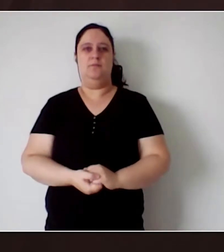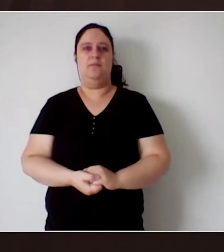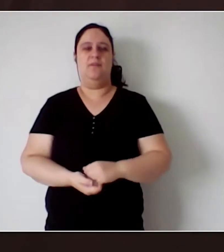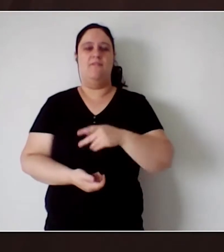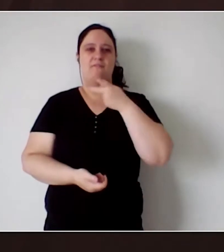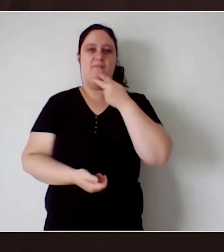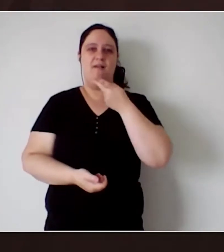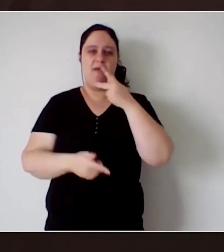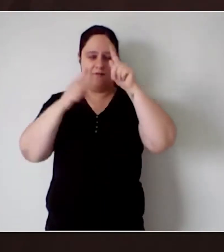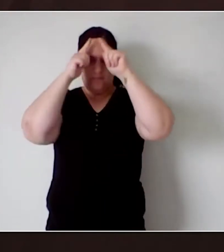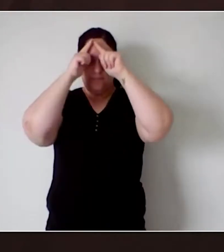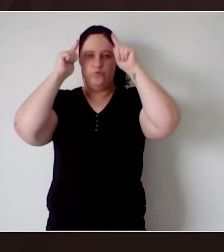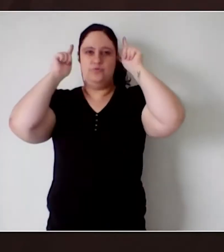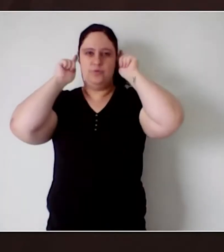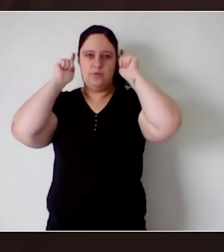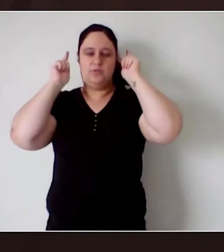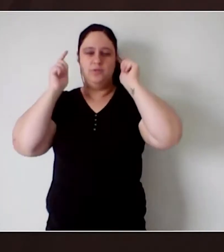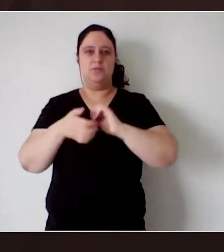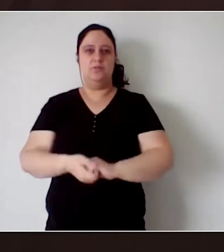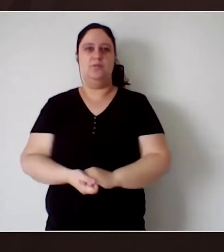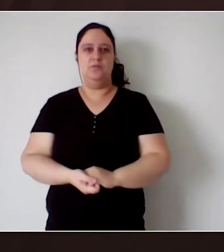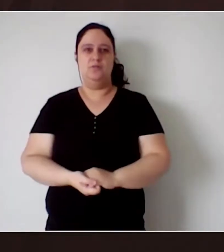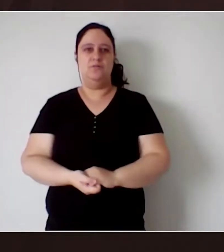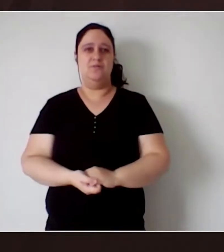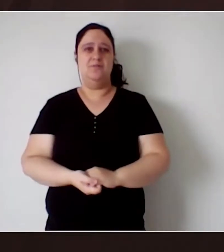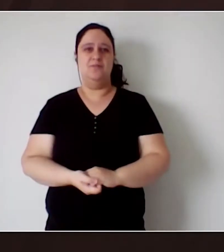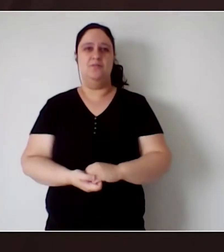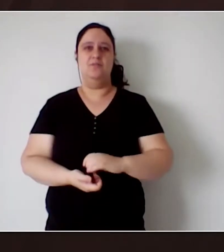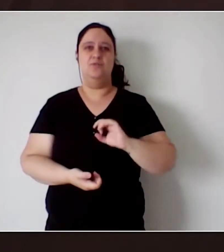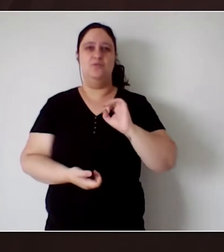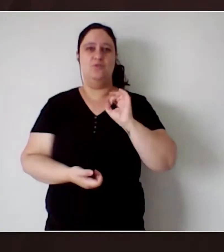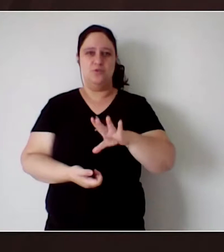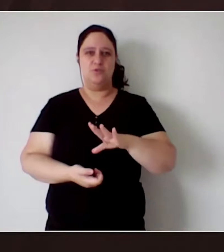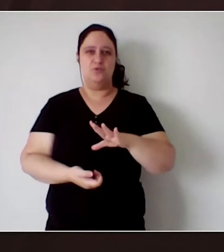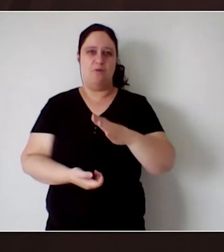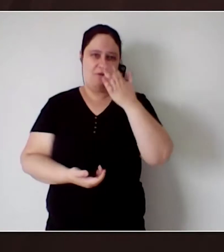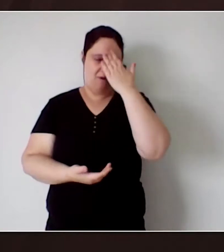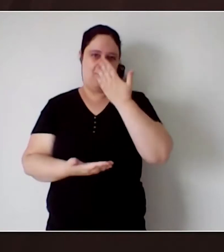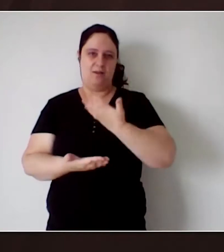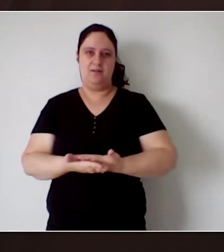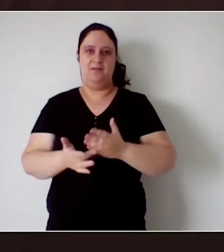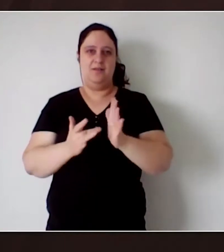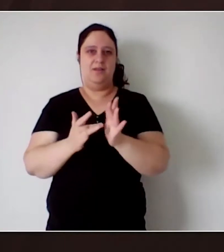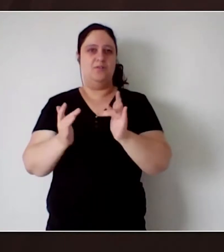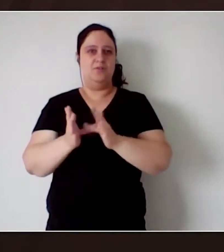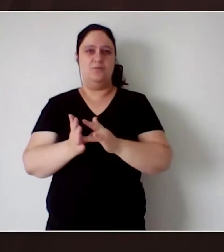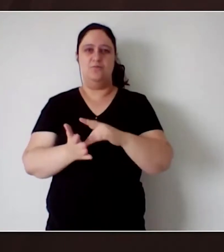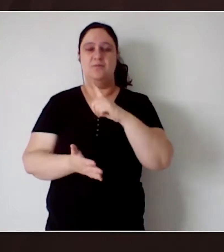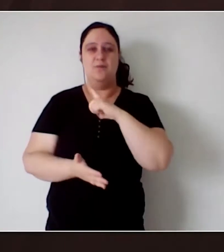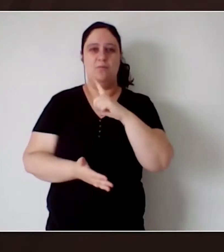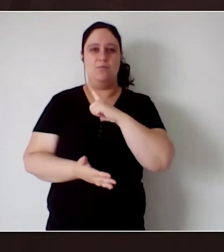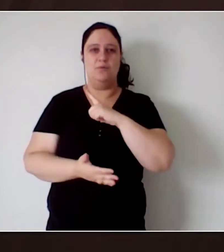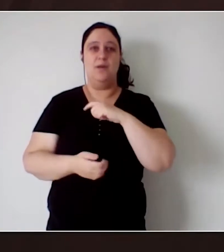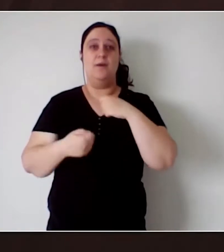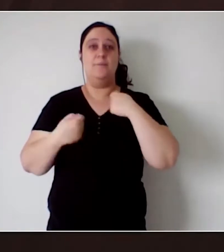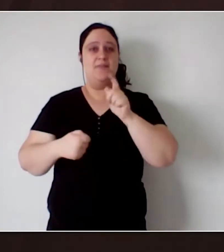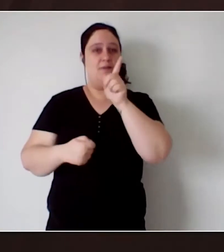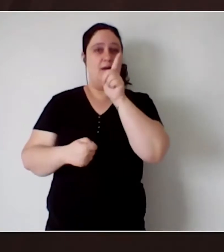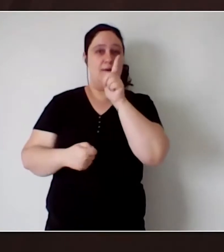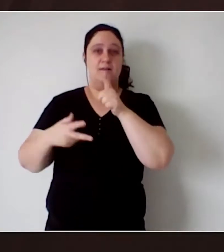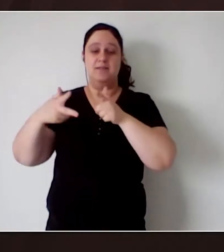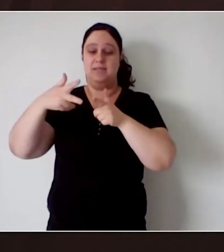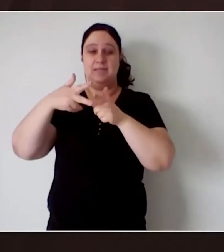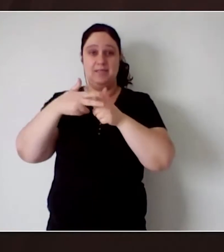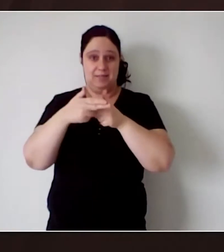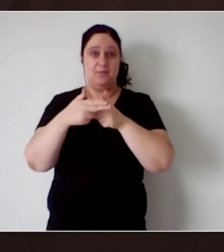era suficiente crer em Jesus para ser salvo. Era necessário circuncidarem e era necessário guardar a lei